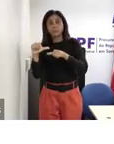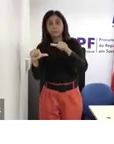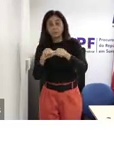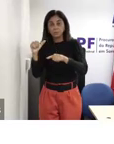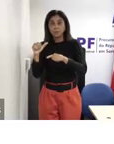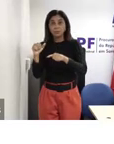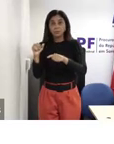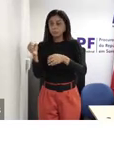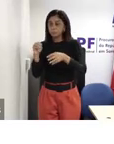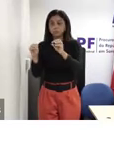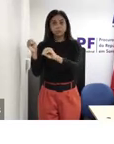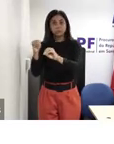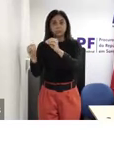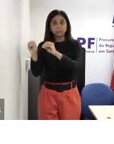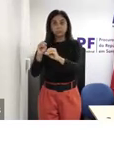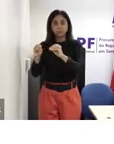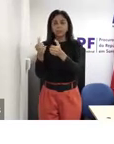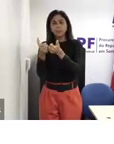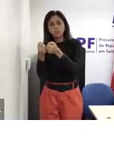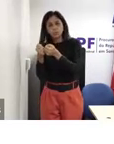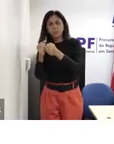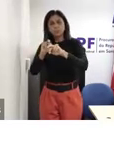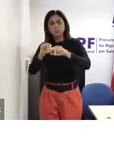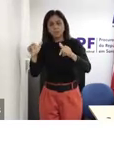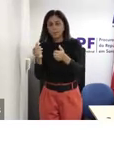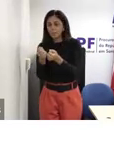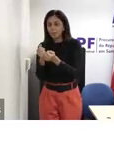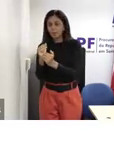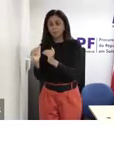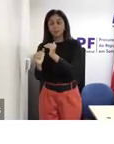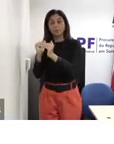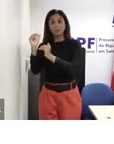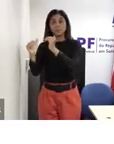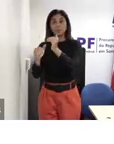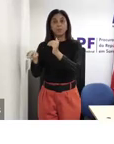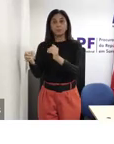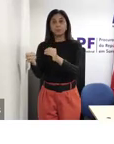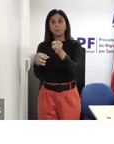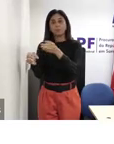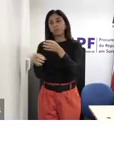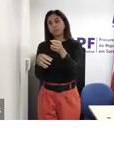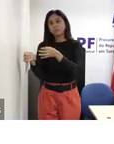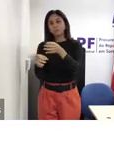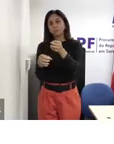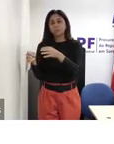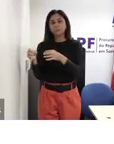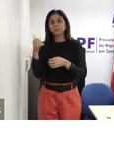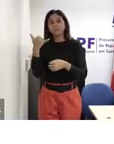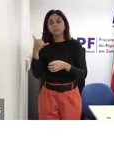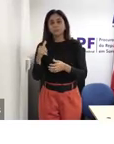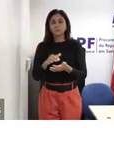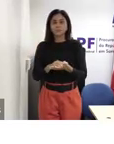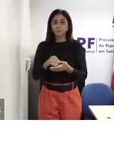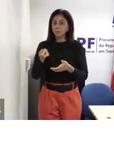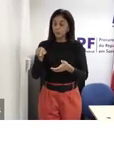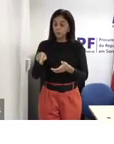internet a usar os jogos online ao ponto que a geração de imigrantes digitais não nasceu nessa